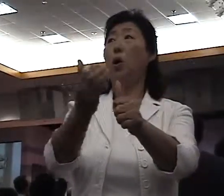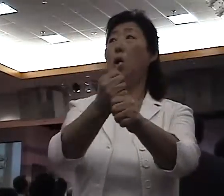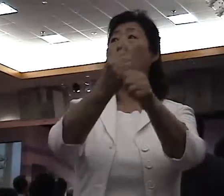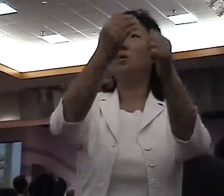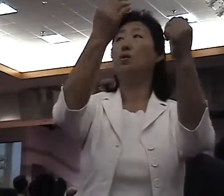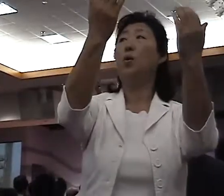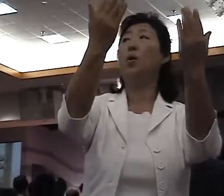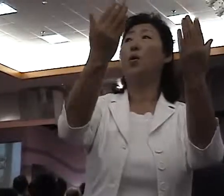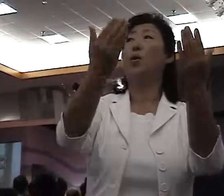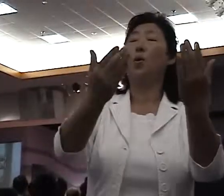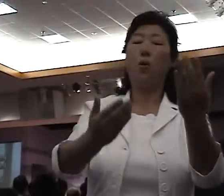붙드소서.